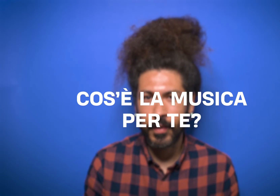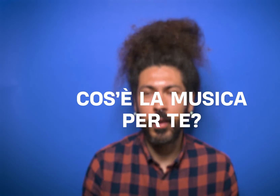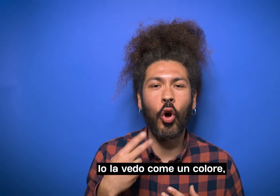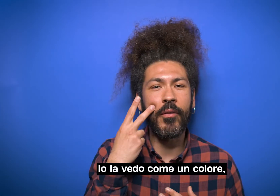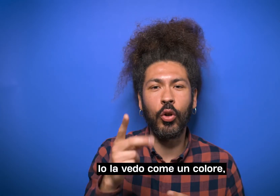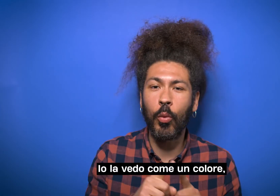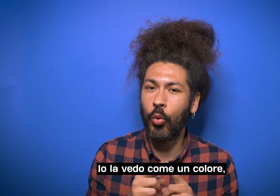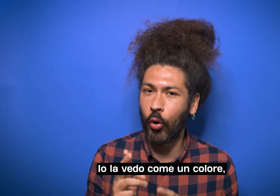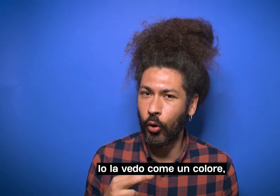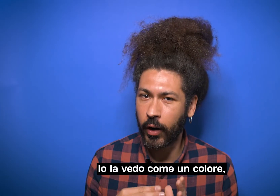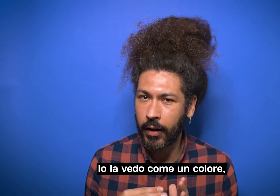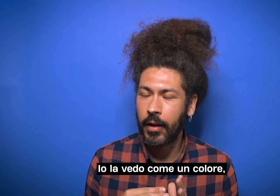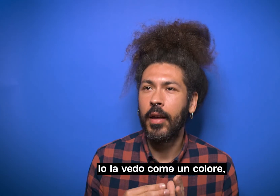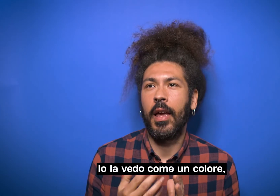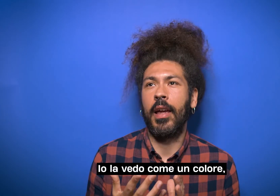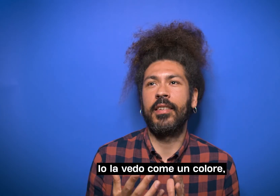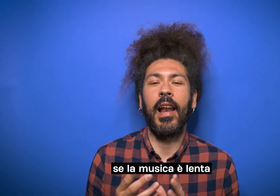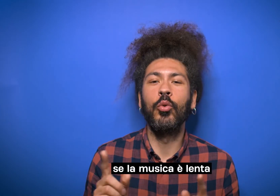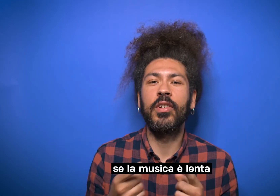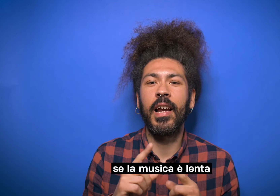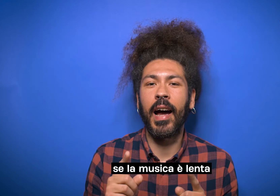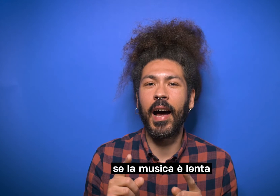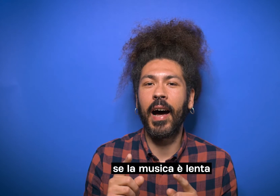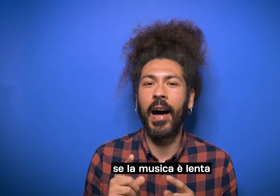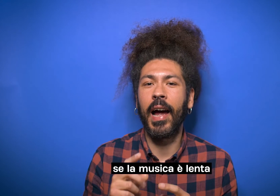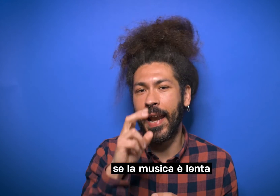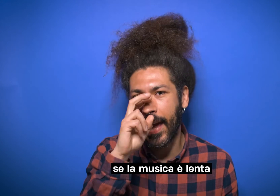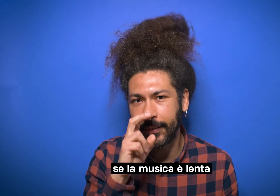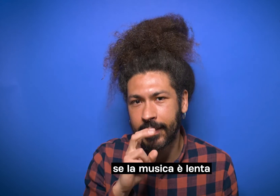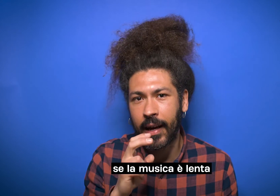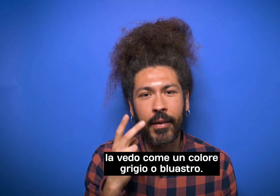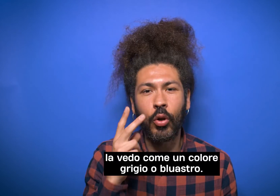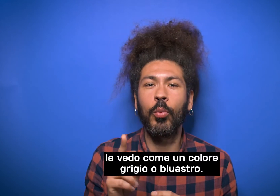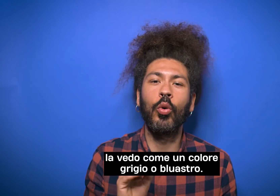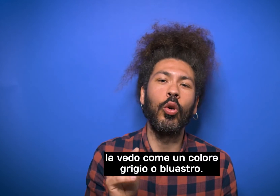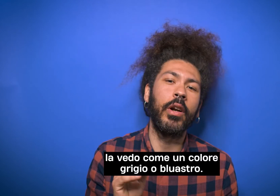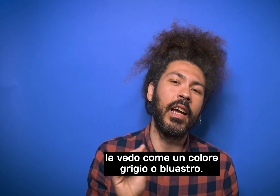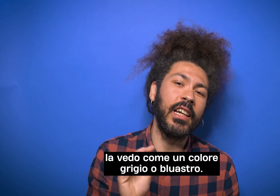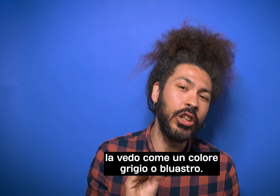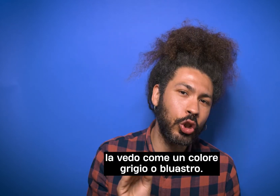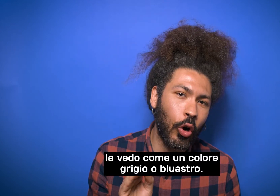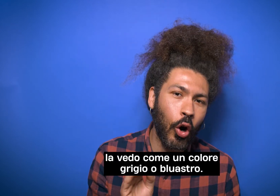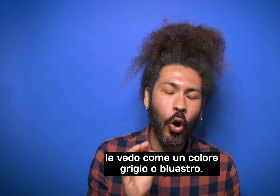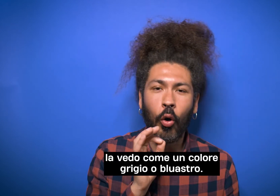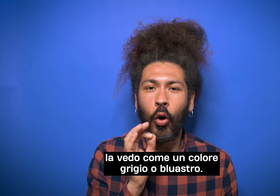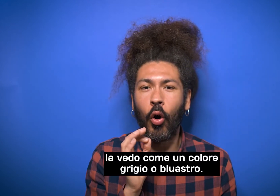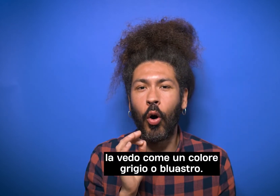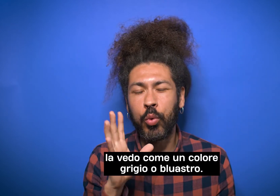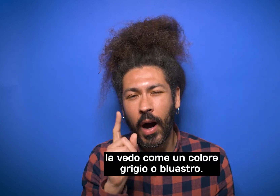Io la vedo come un colore, e se la musica è lenta la vedo come un colore grigio o